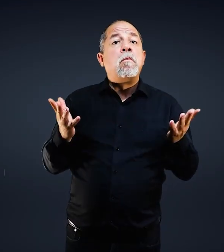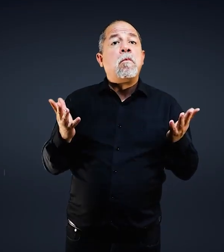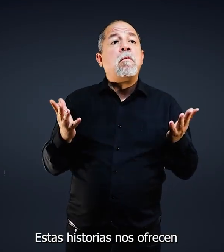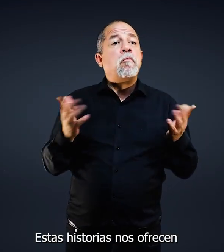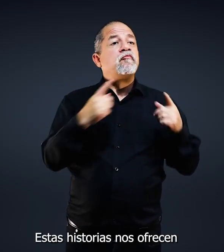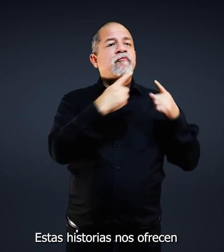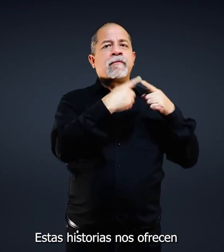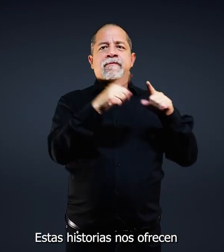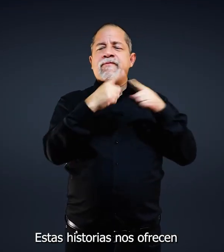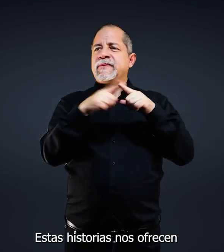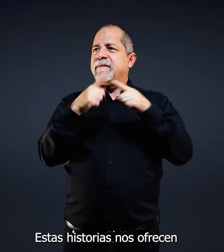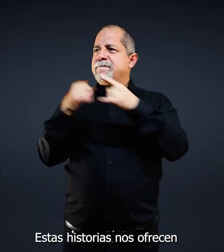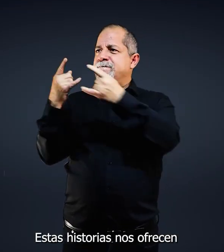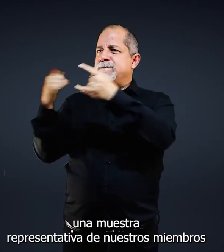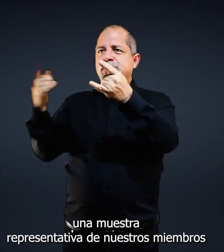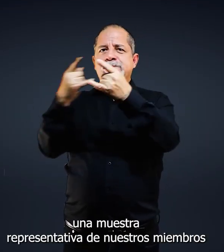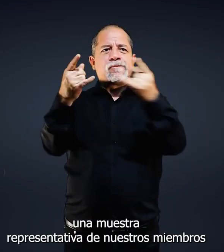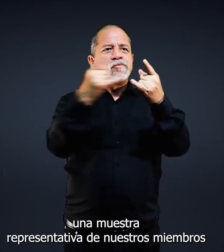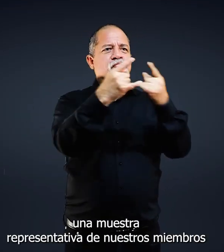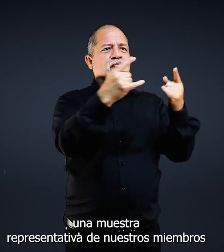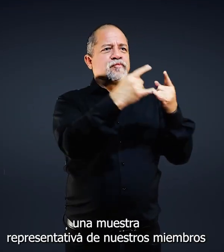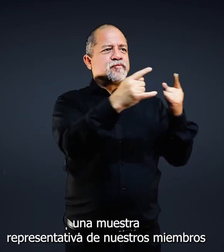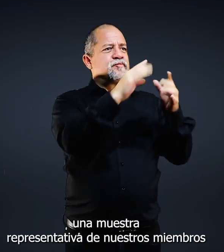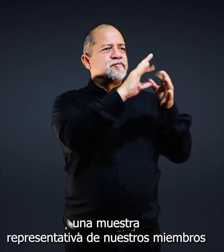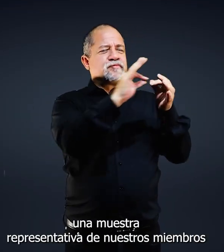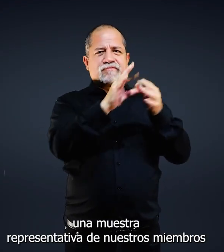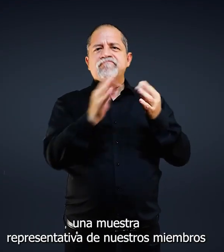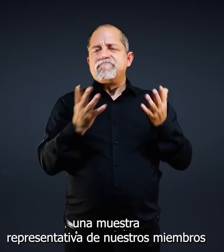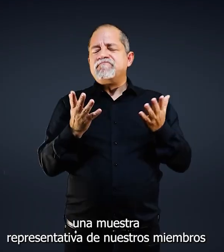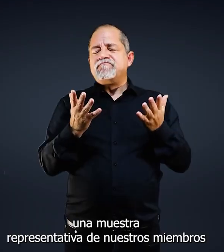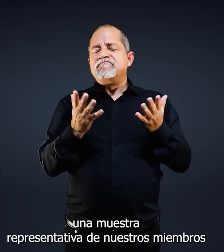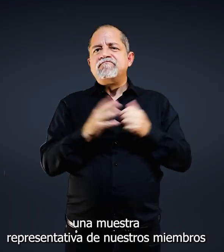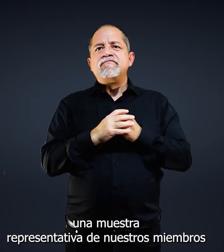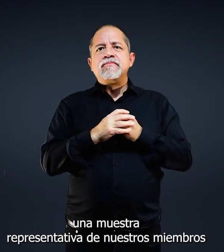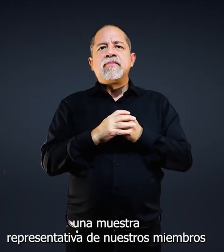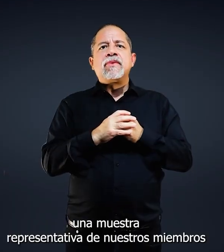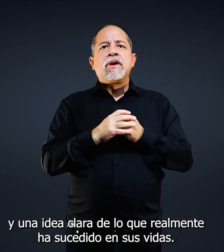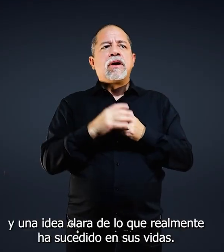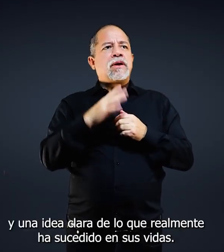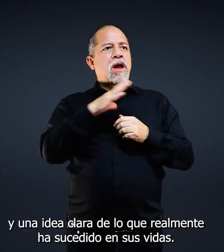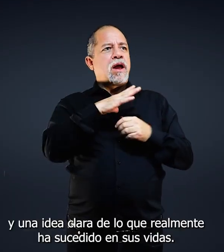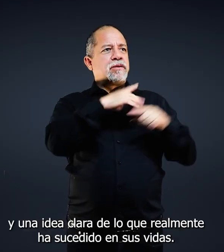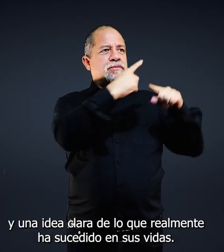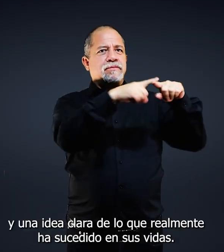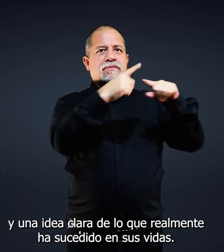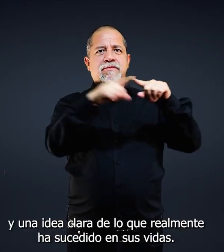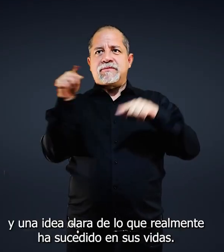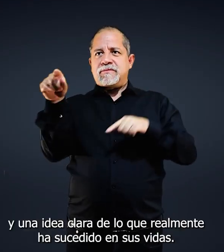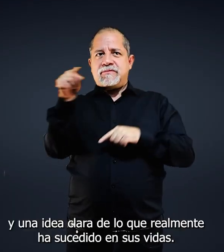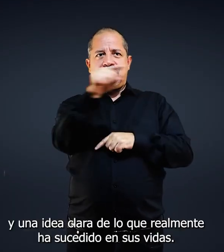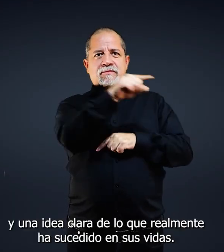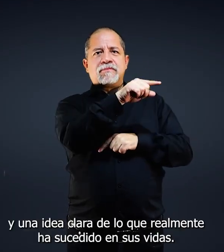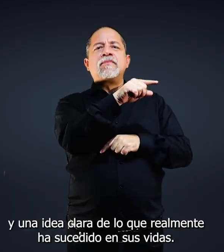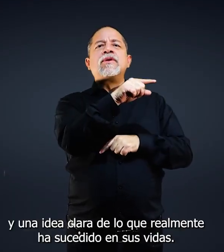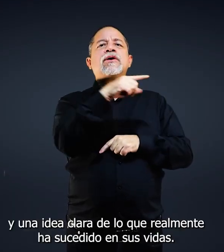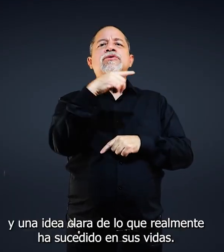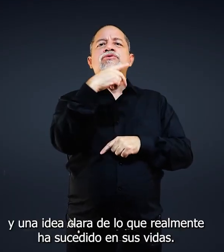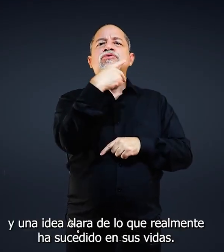Estas historias nos ofrecen una muestra representativa de nuestros miembros y una idea clara de lo que realmente ha sucedido en sus